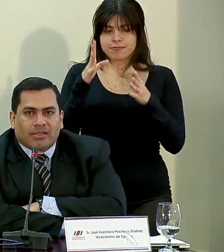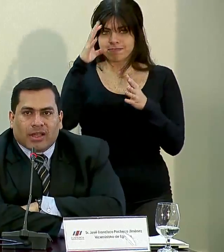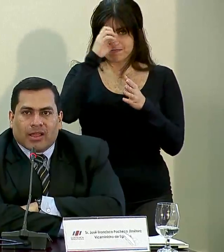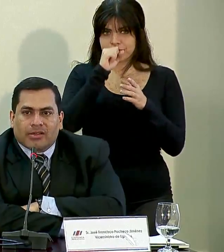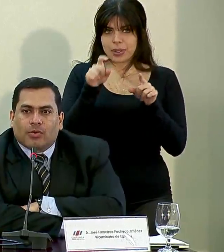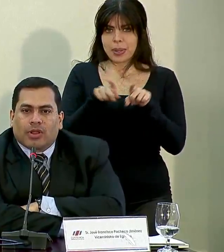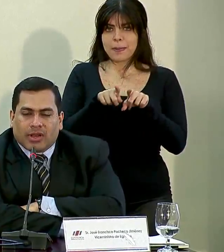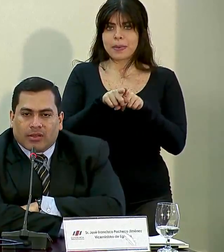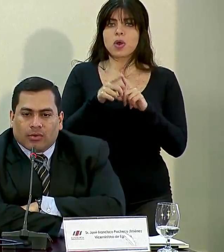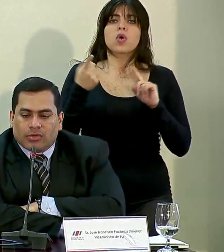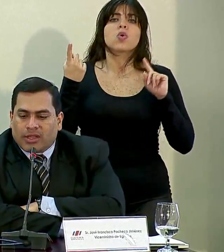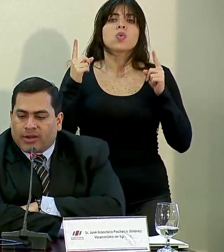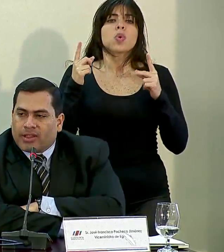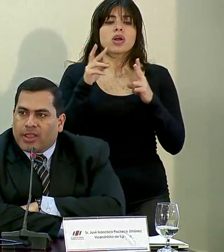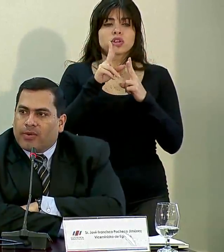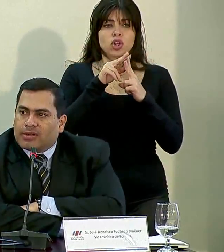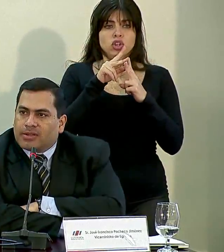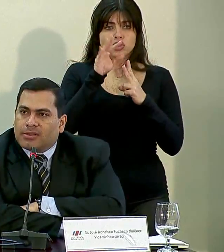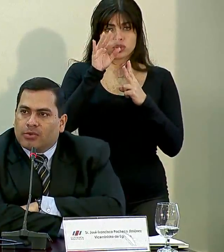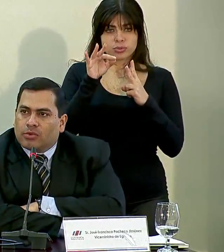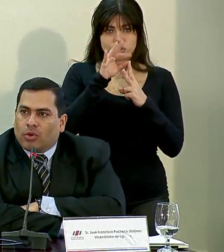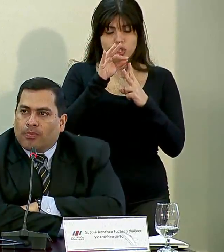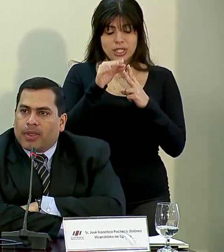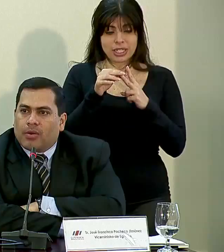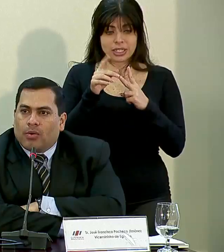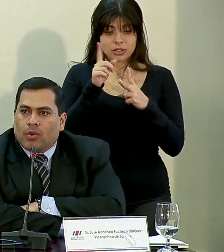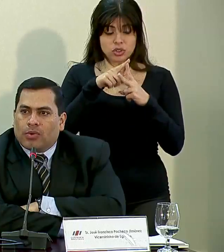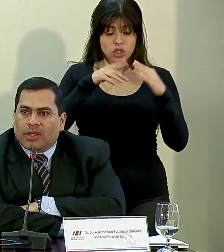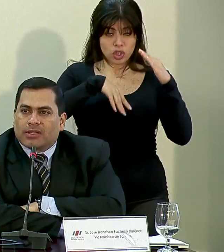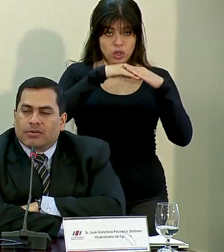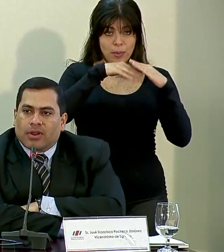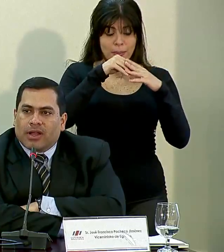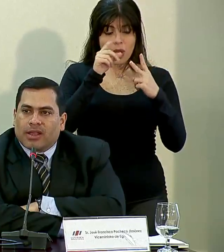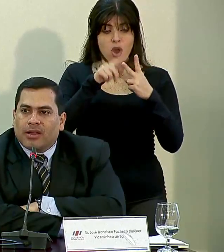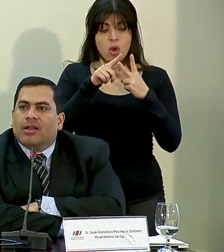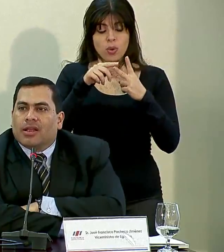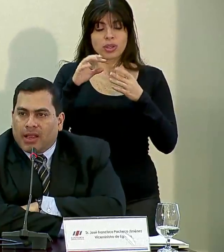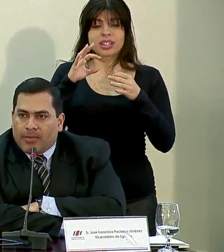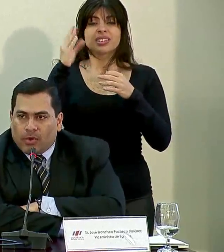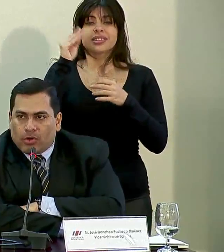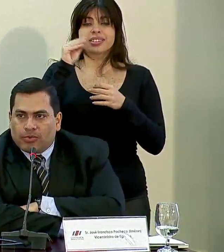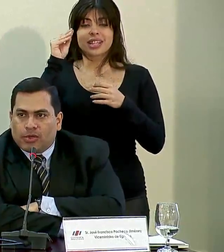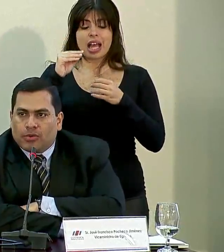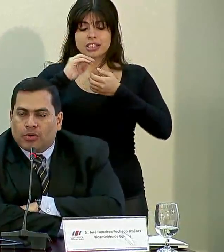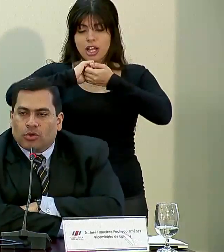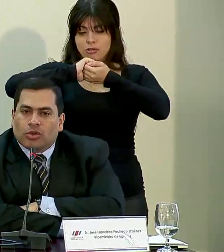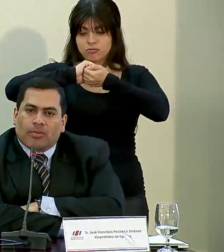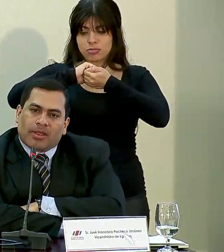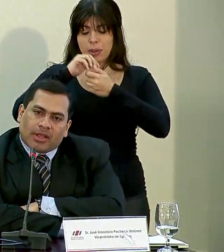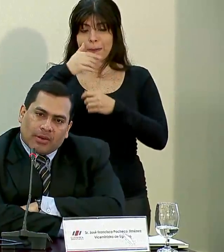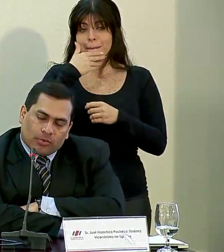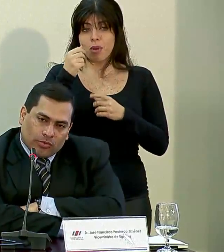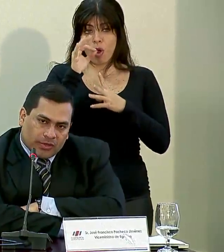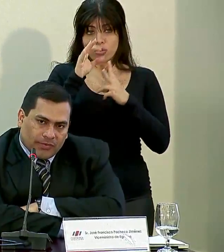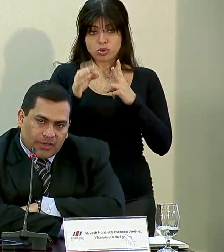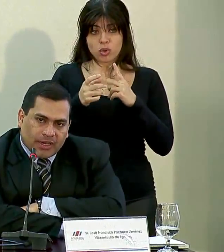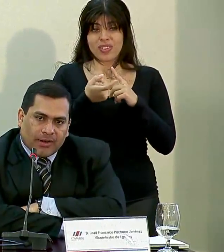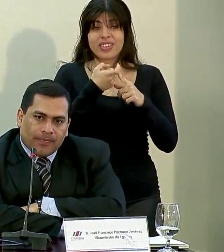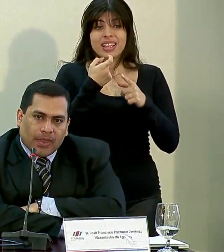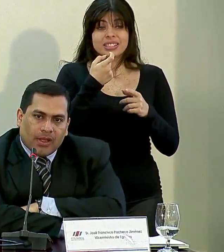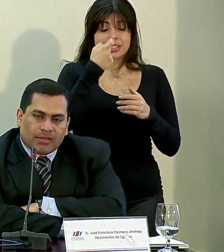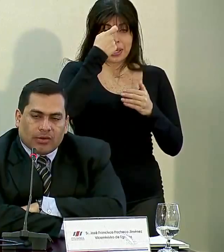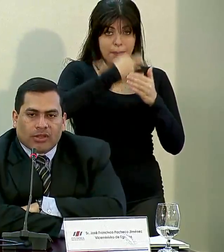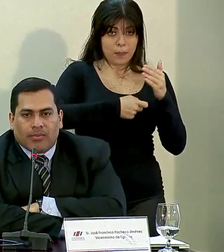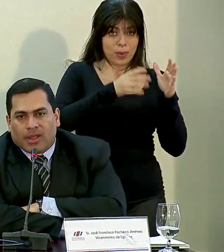nada más es cuál de las dos alternativas, si un tope o una tasa solidaria, es la mejor opción, no solamente desde el punto de vista